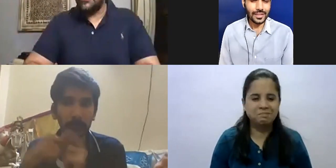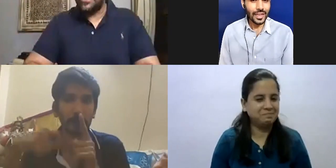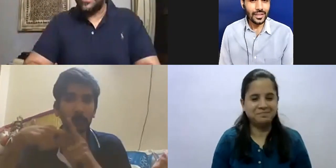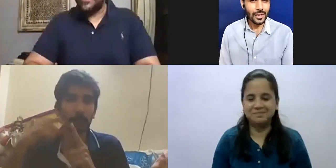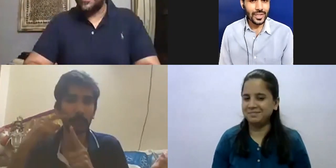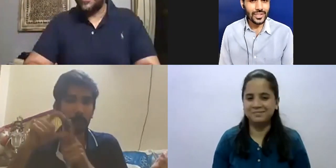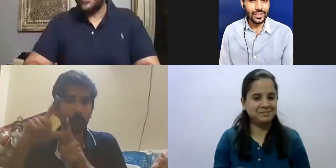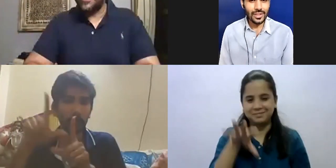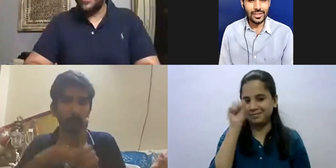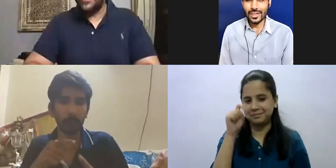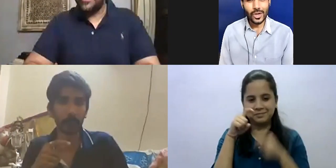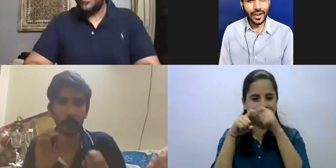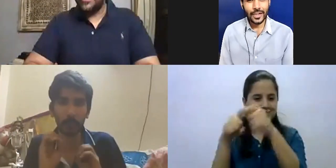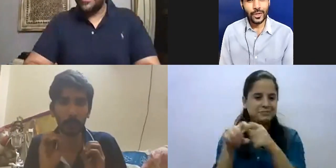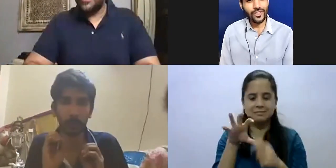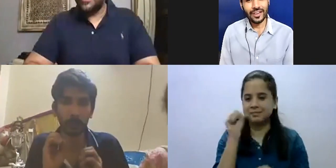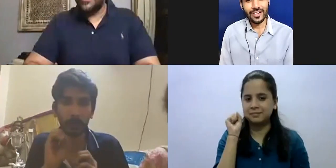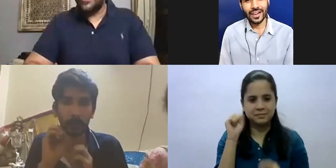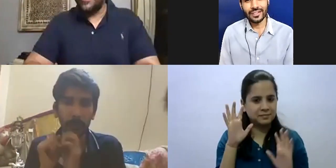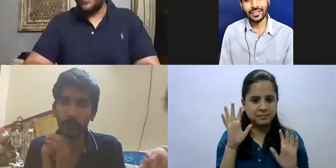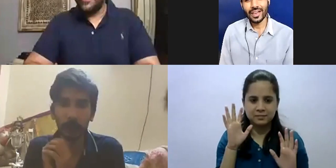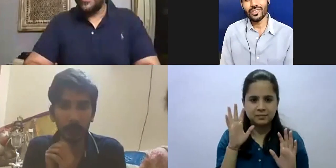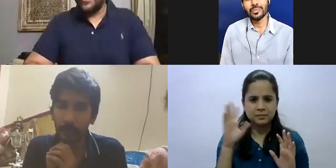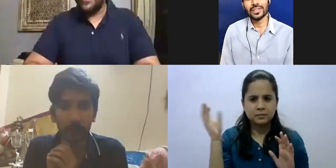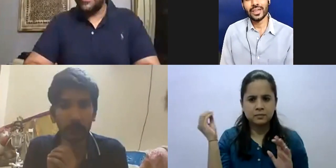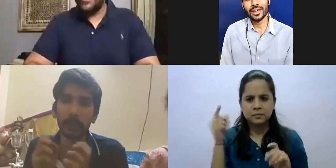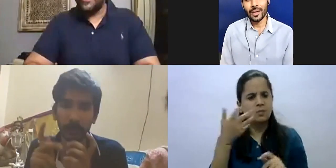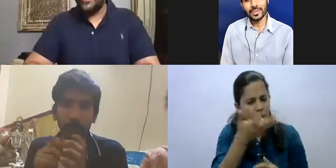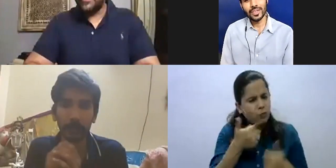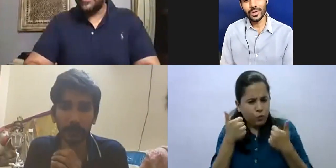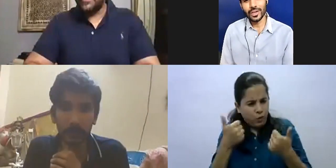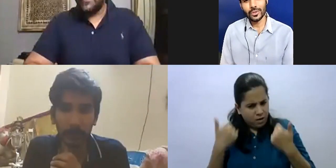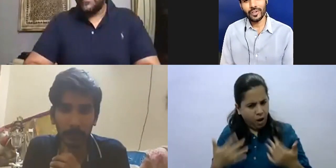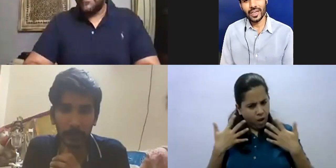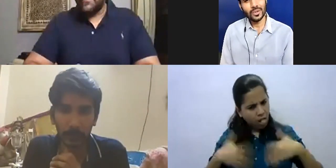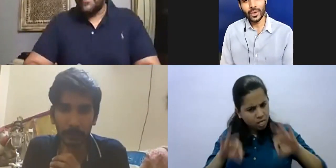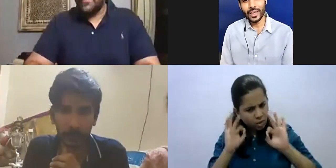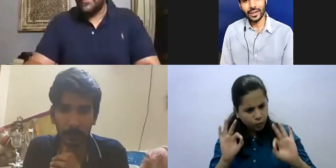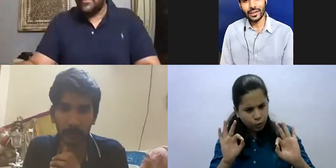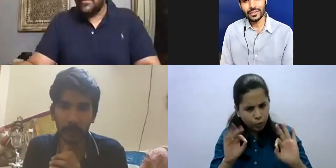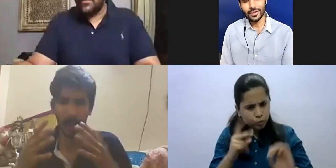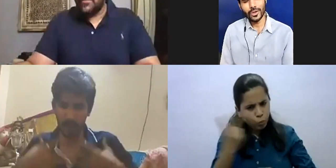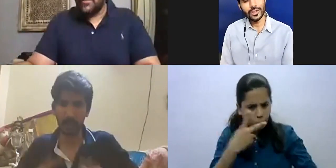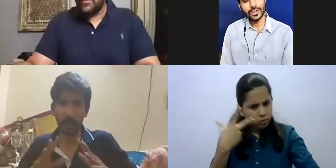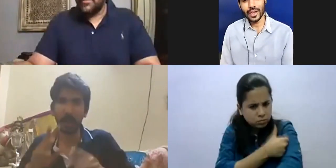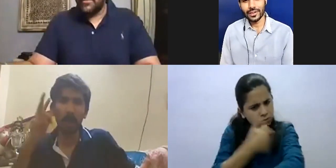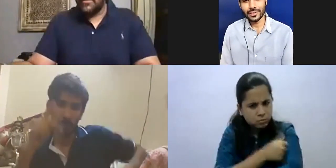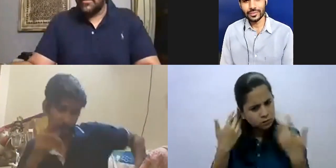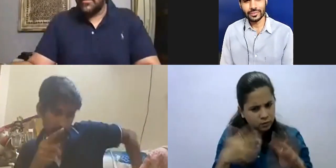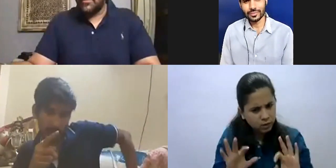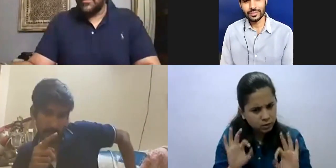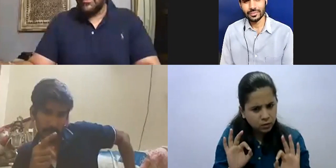I didn't get the question. It's all right. You're fine, right? क्या फर्क पड़ता है? आप ठीक हो ना? दोनों वैक्सीन हो गए ना? Good. Forget